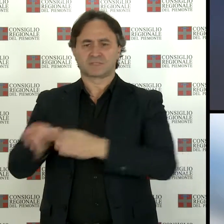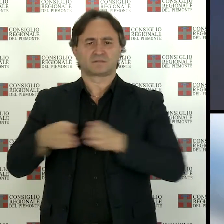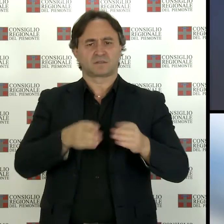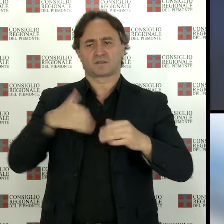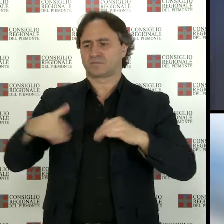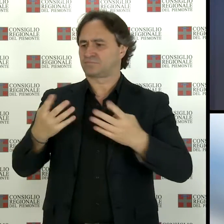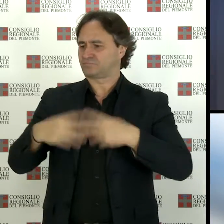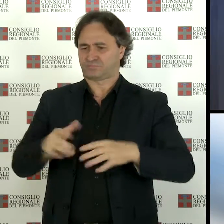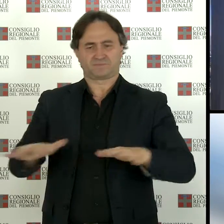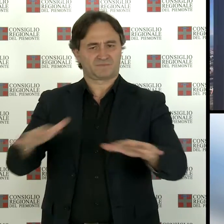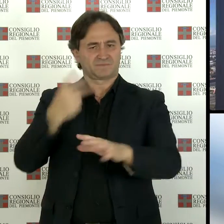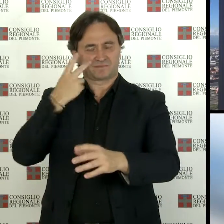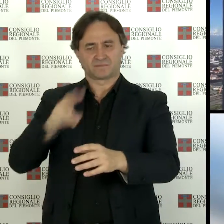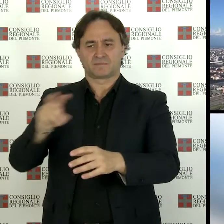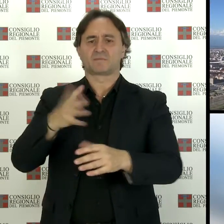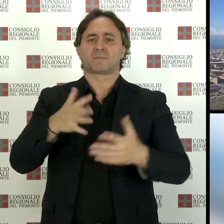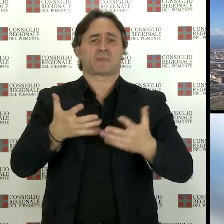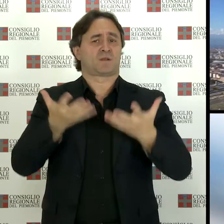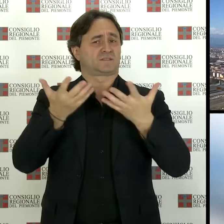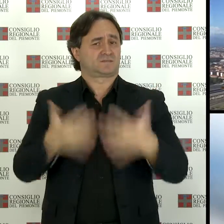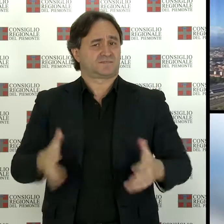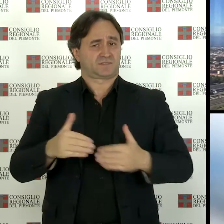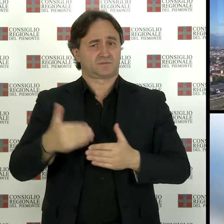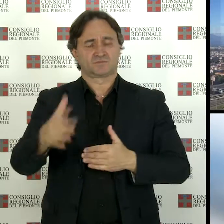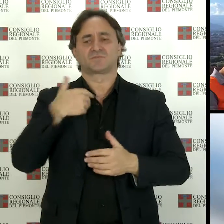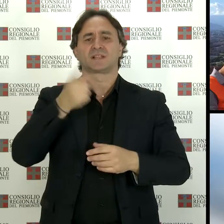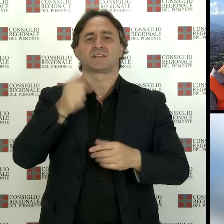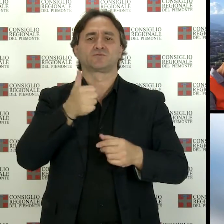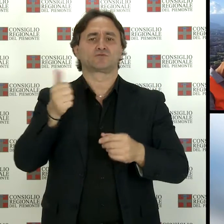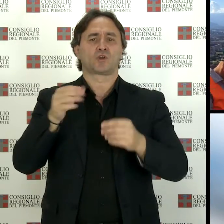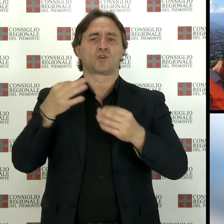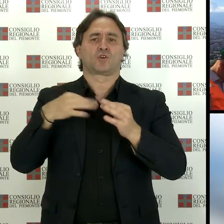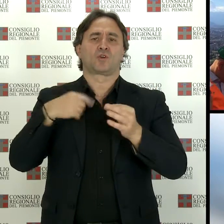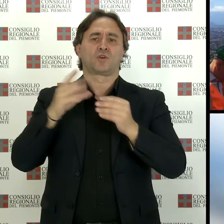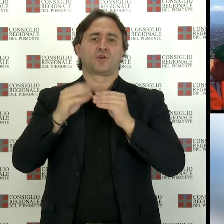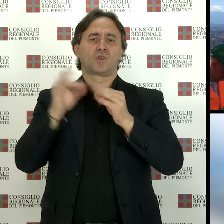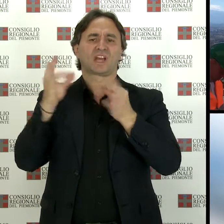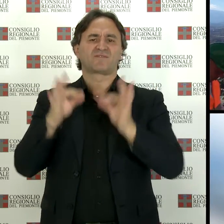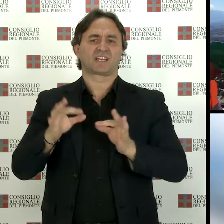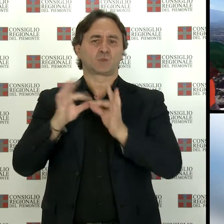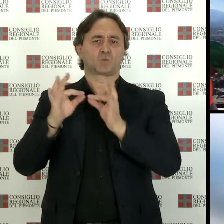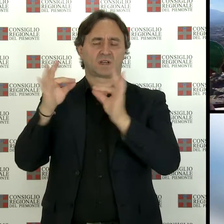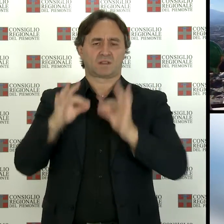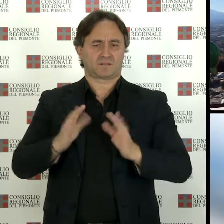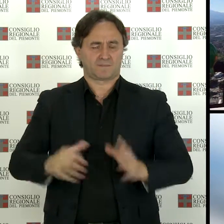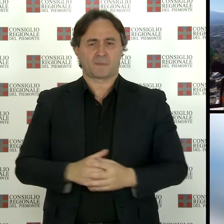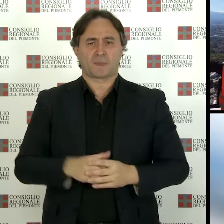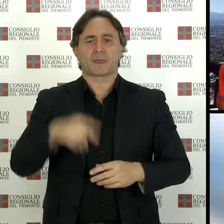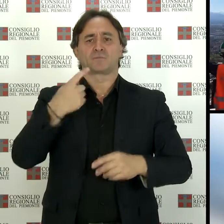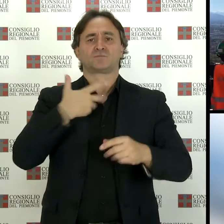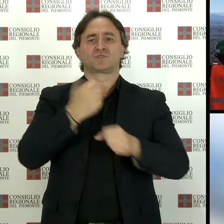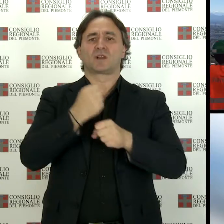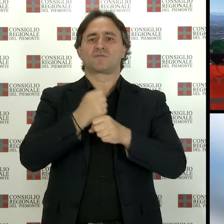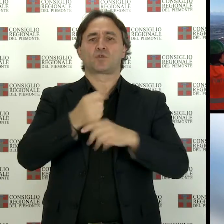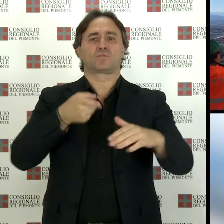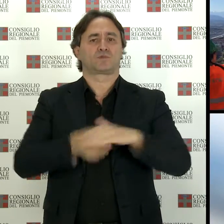sono praticamente terminati e mancano soltanto alcune rifiniture. Stanno proseguendo i lavori per la stazione di metropolitana e sta